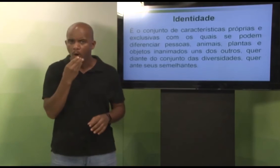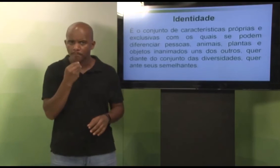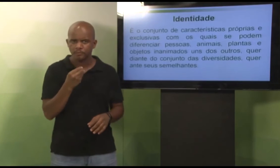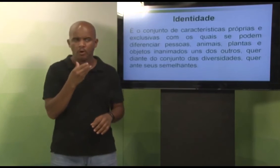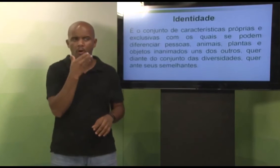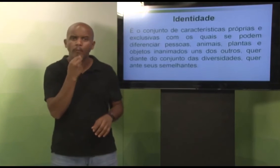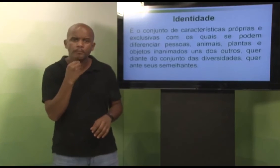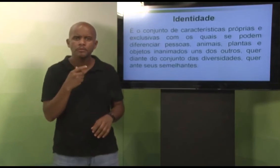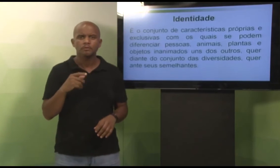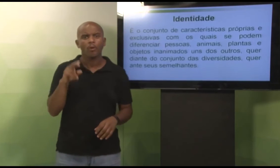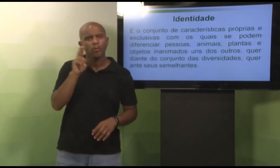mulher.